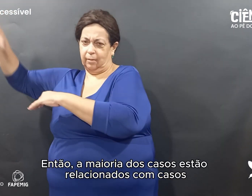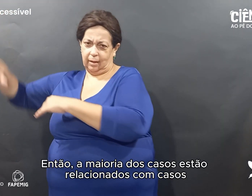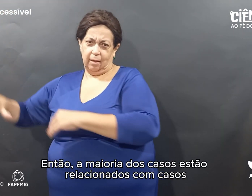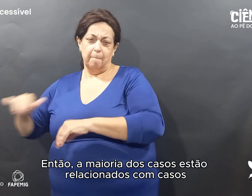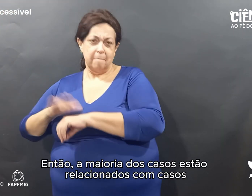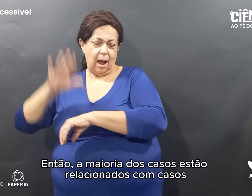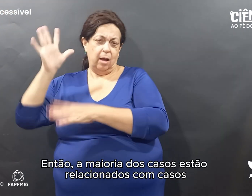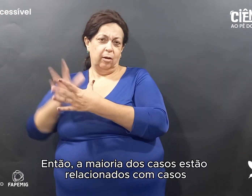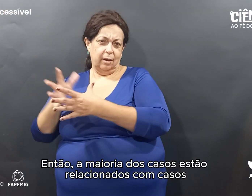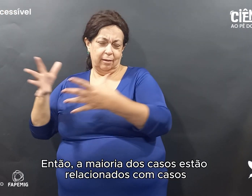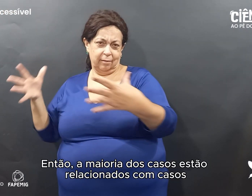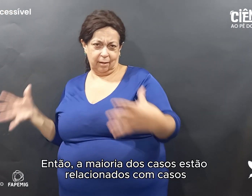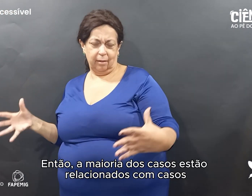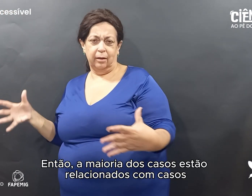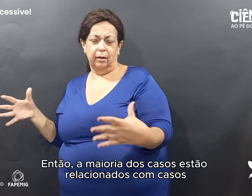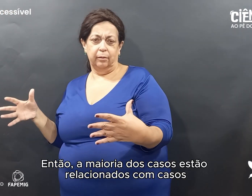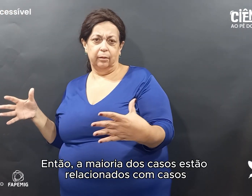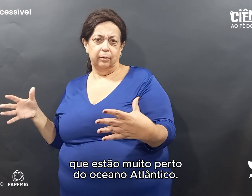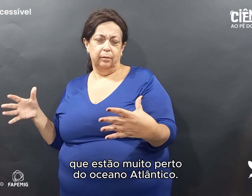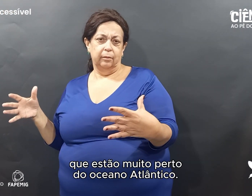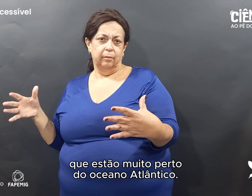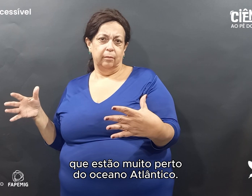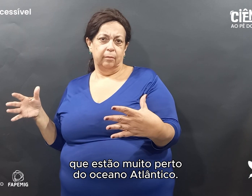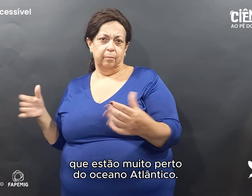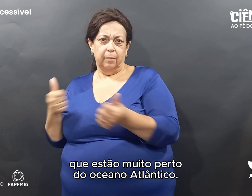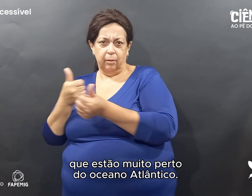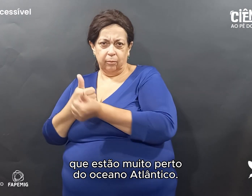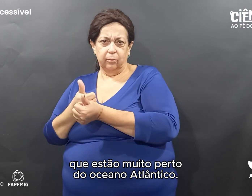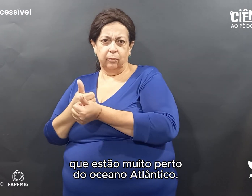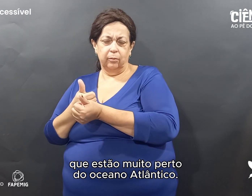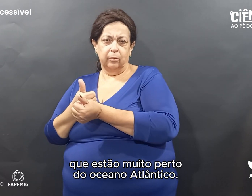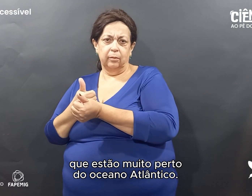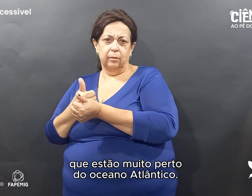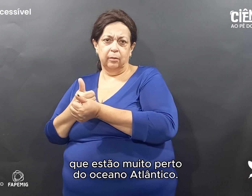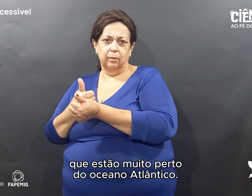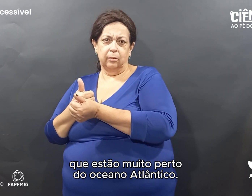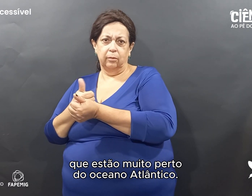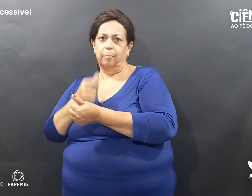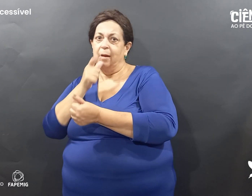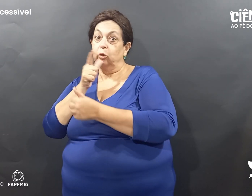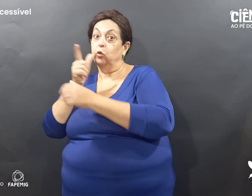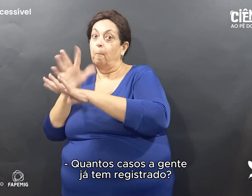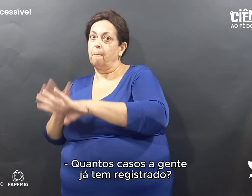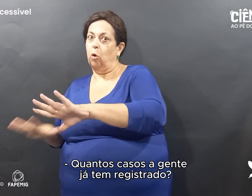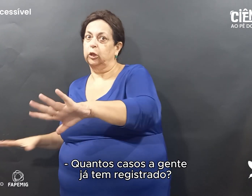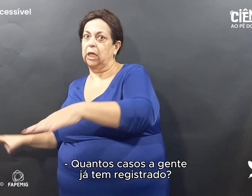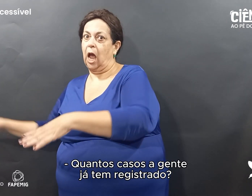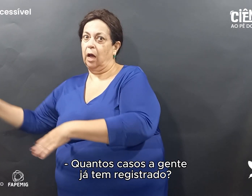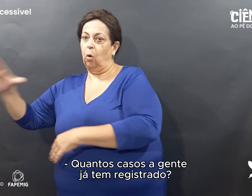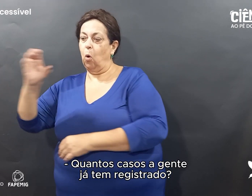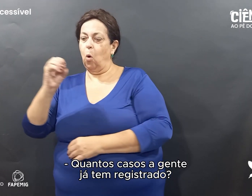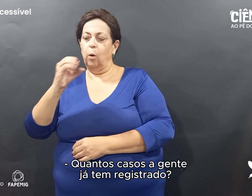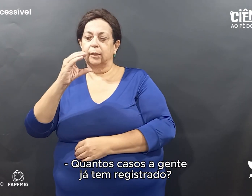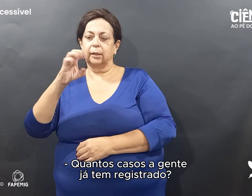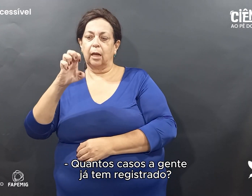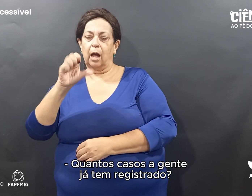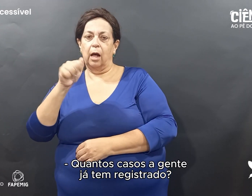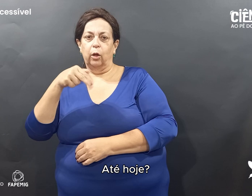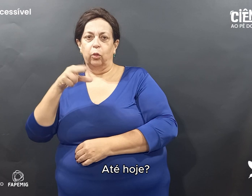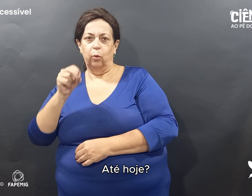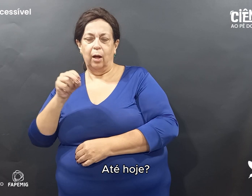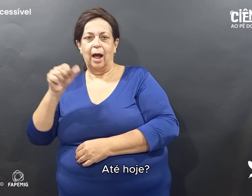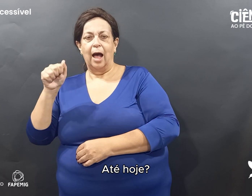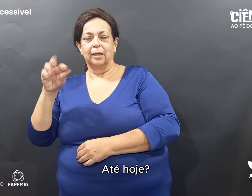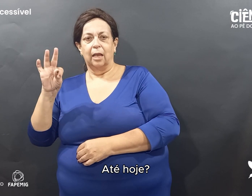maioria dos casos estão relacionados com casos que estão muito perto do Oceano Atlântico. Quantos casos a gente já tem